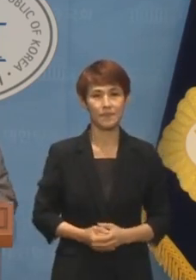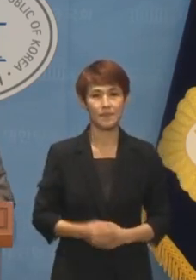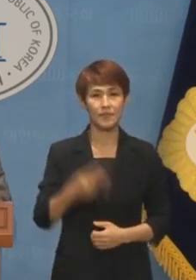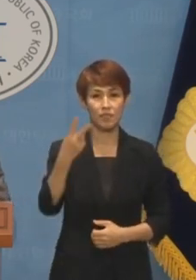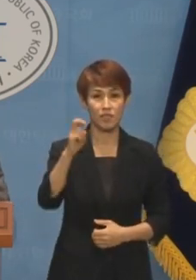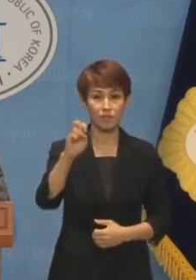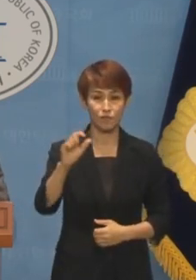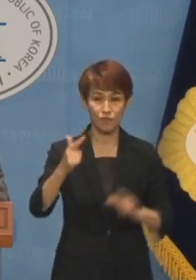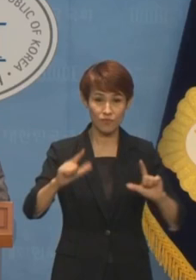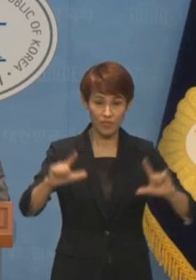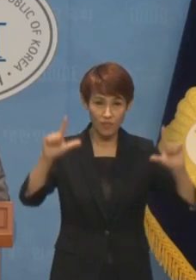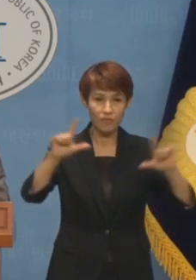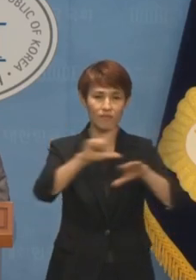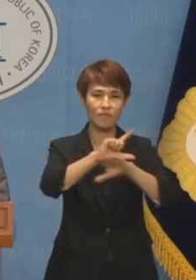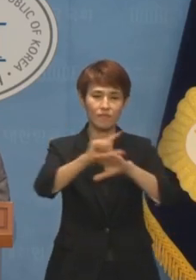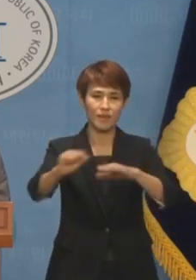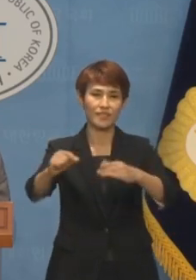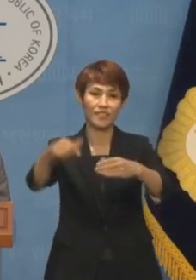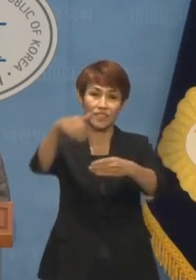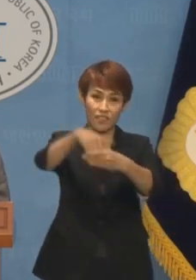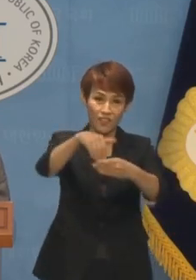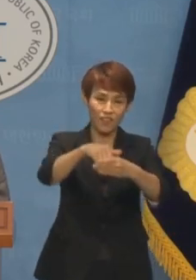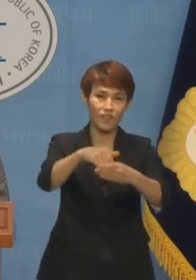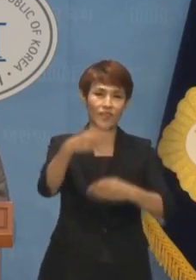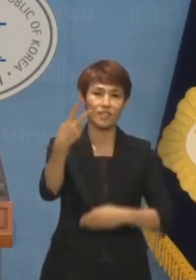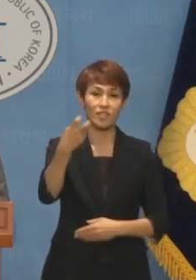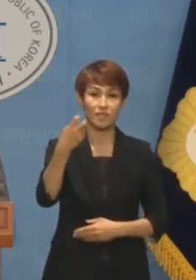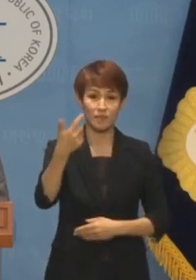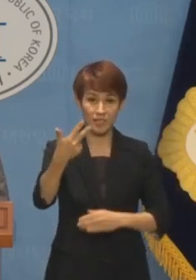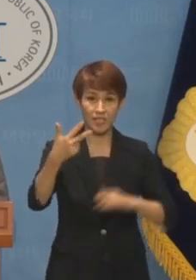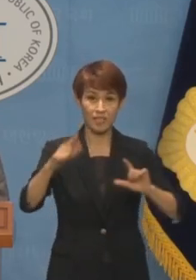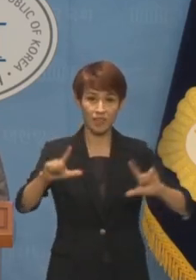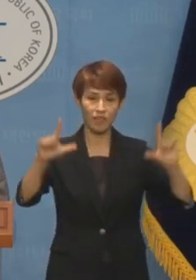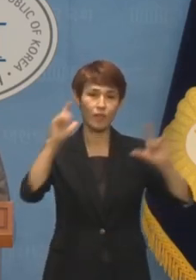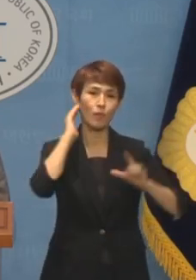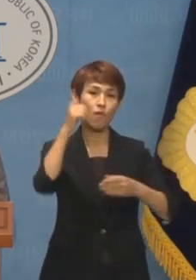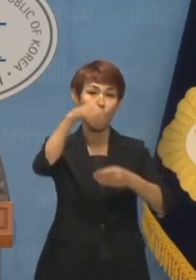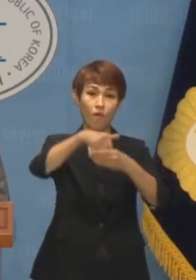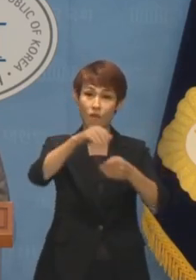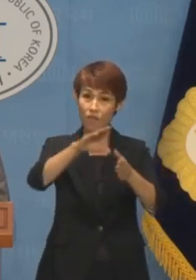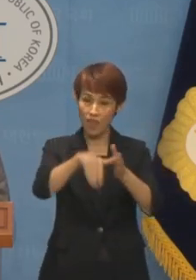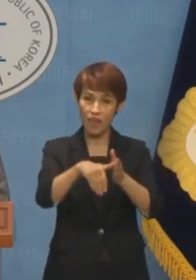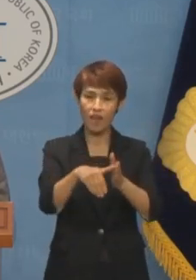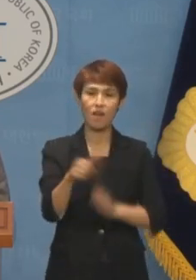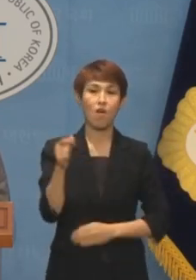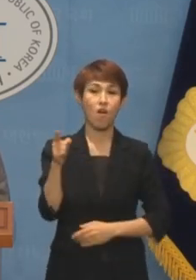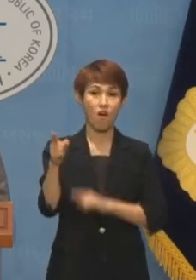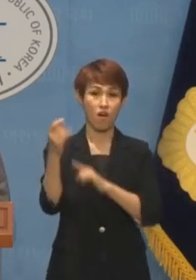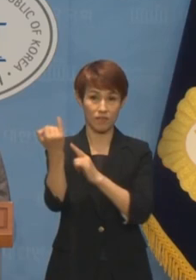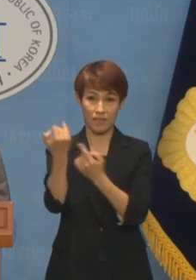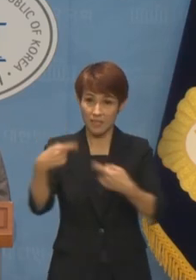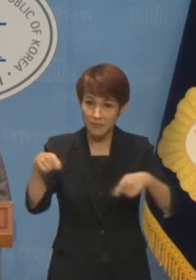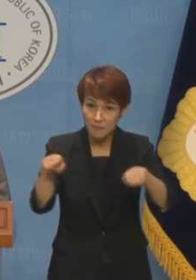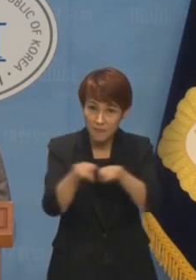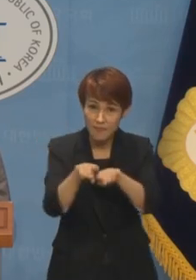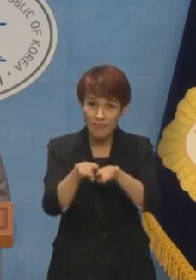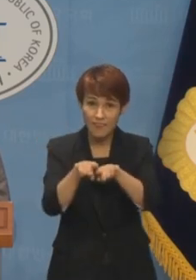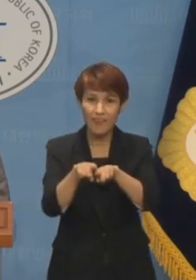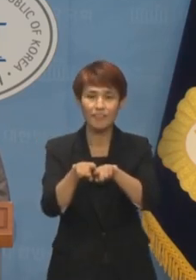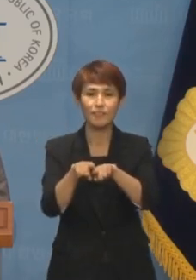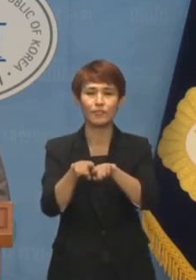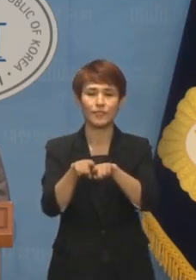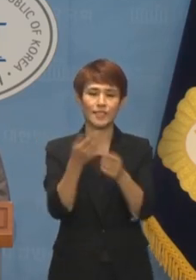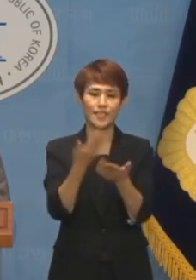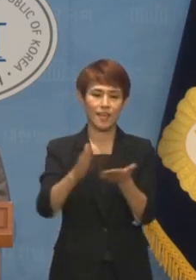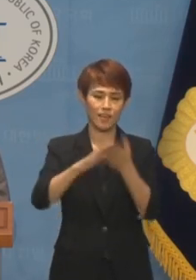2026년 지방선거와 2027년 대통령 선거에서 허은하 대표와 함께라면 우리